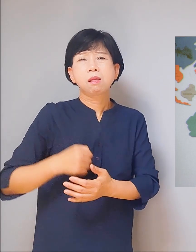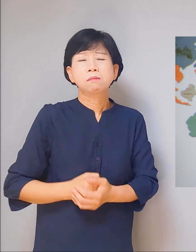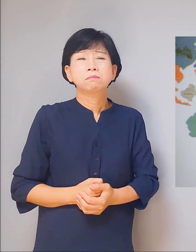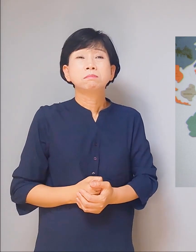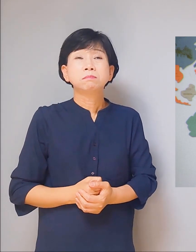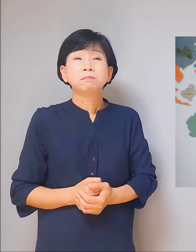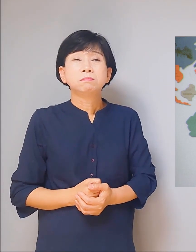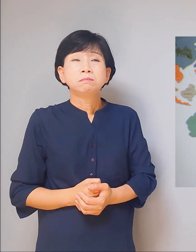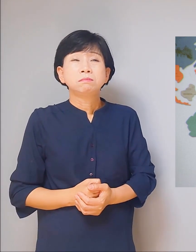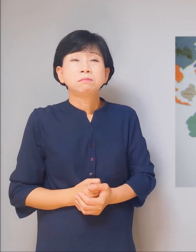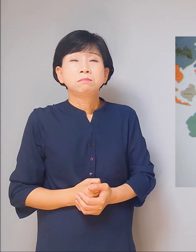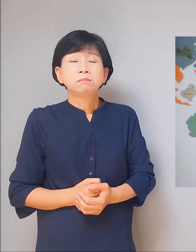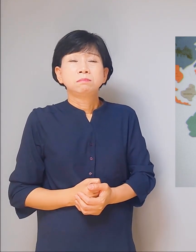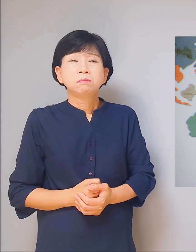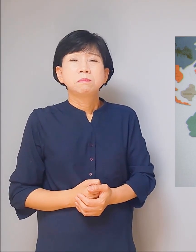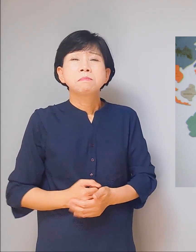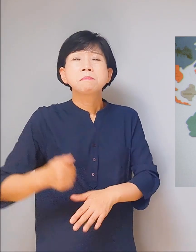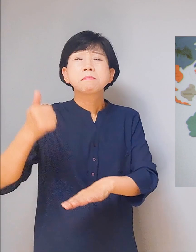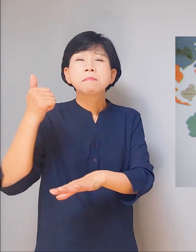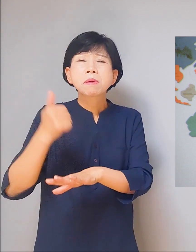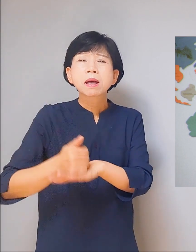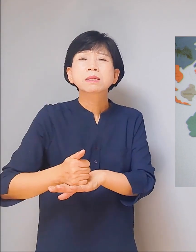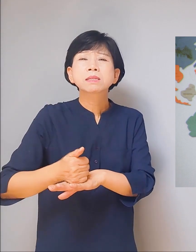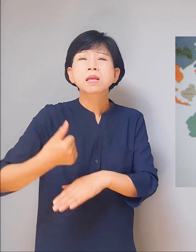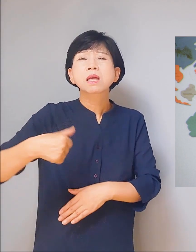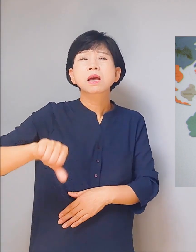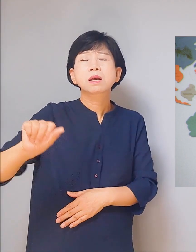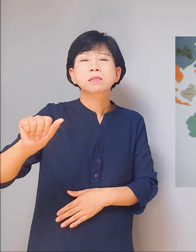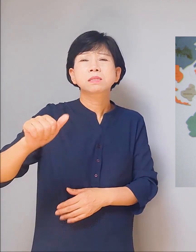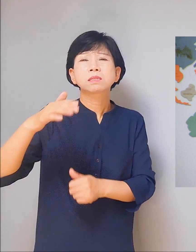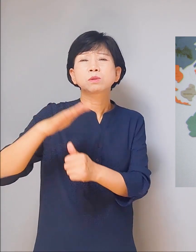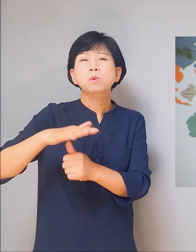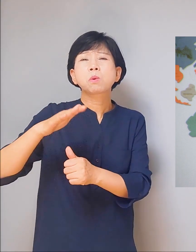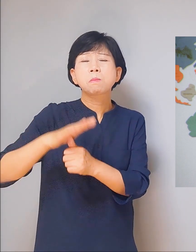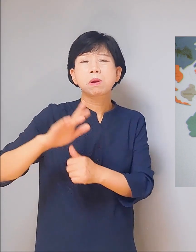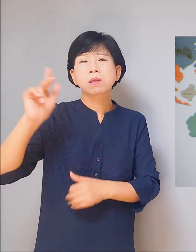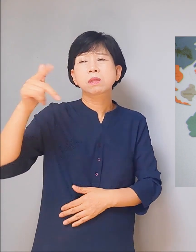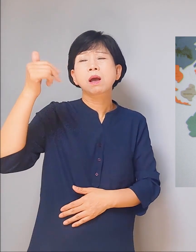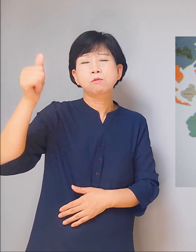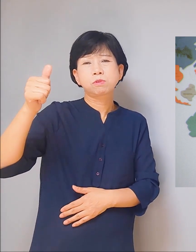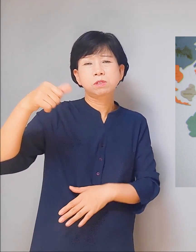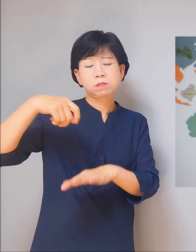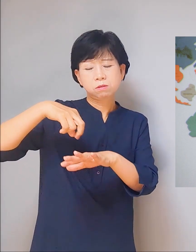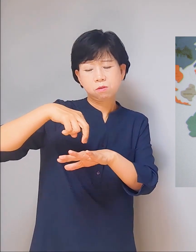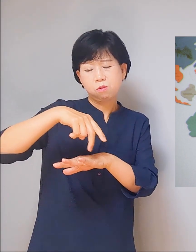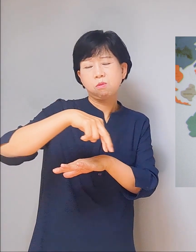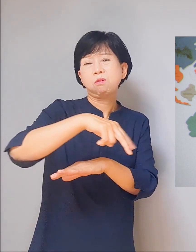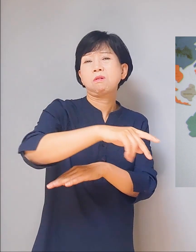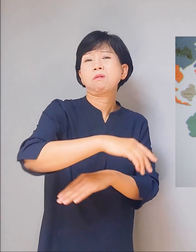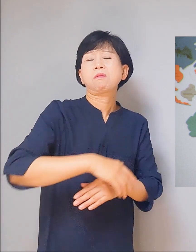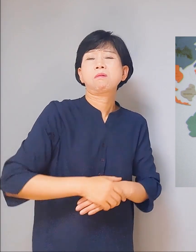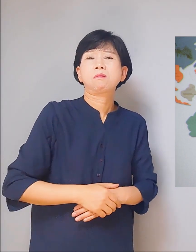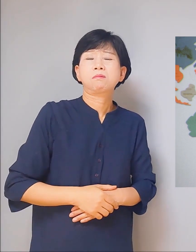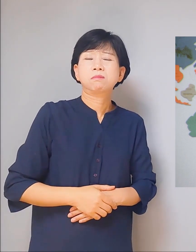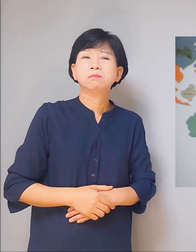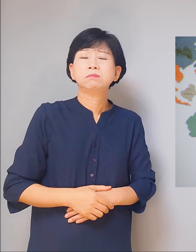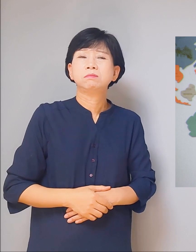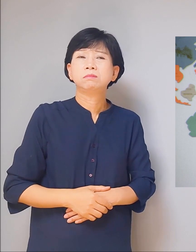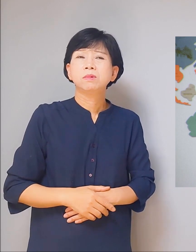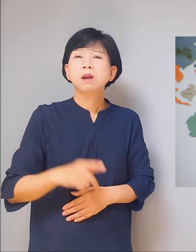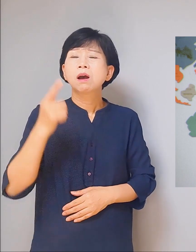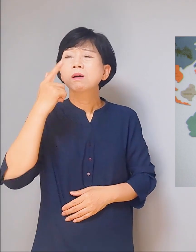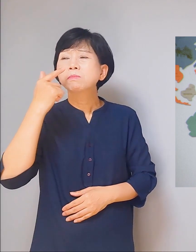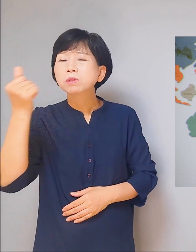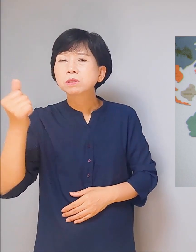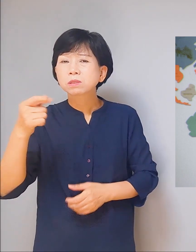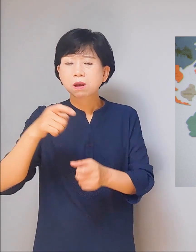이새의 8아들 중에 막내 다윗이 갑니다. 아버지 이새는 어린 다윗의 손에 볶은곡식 한 에바와